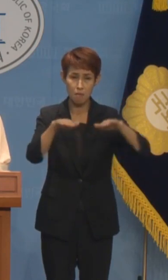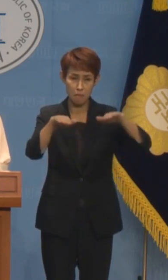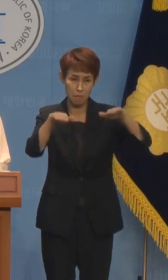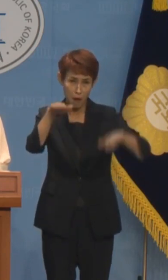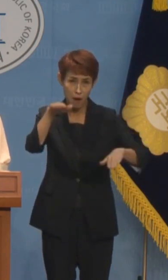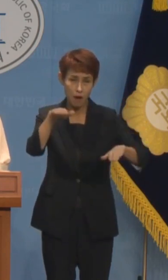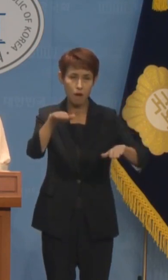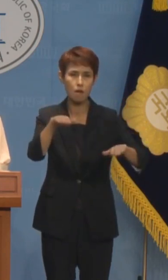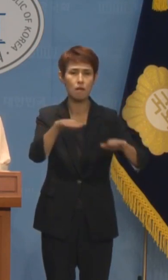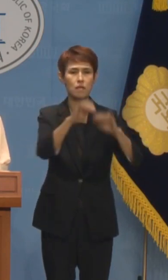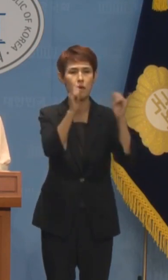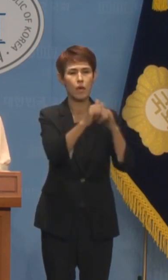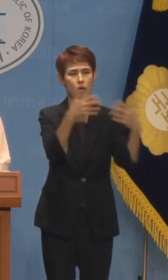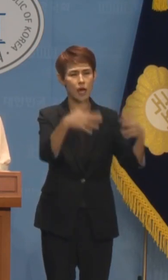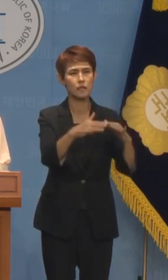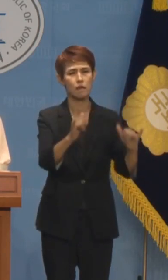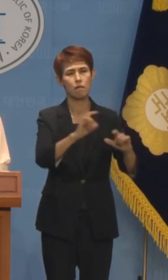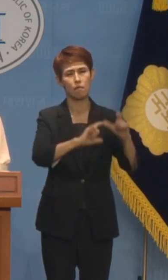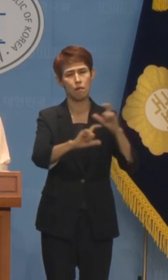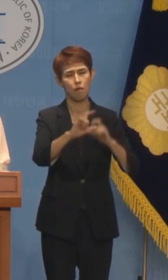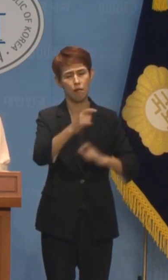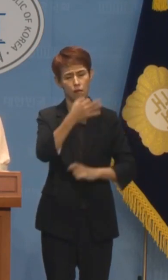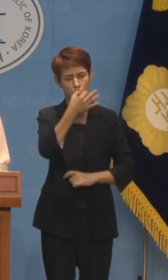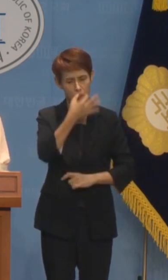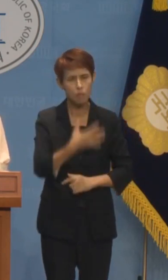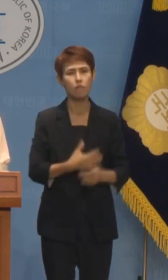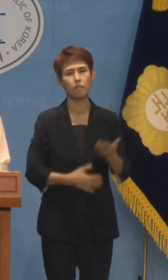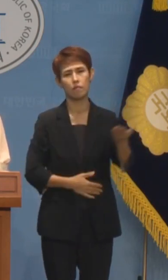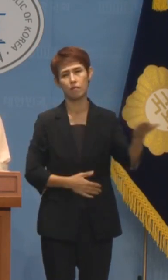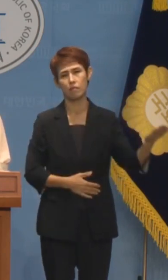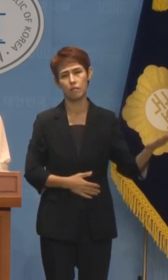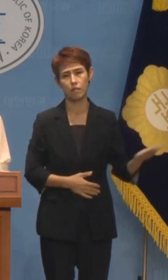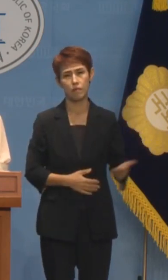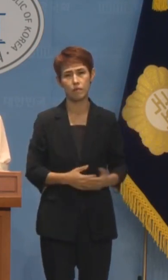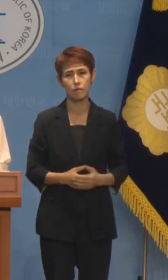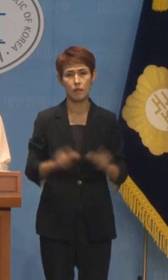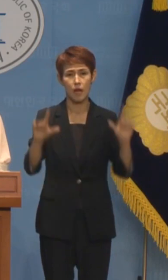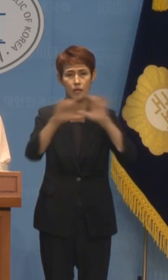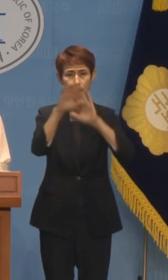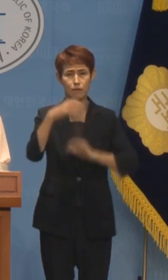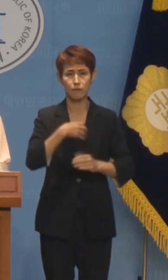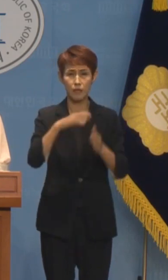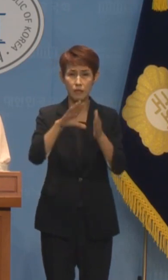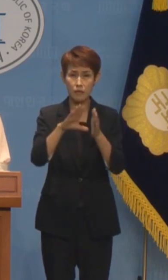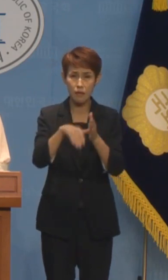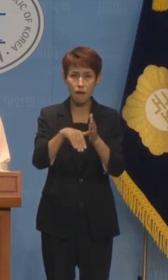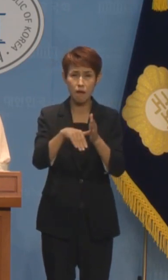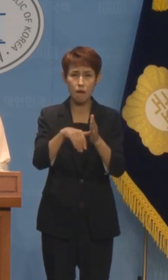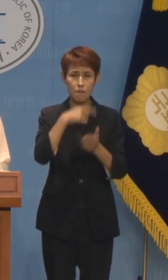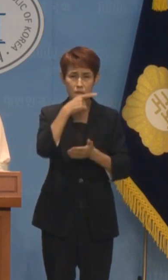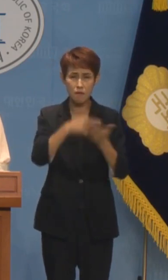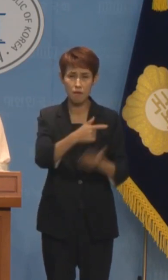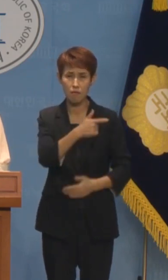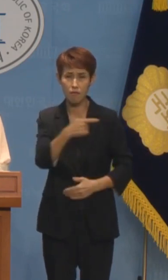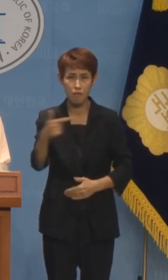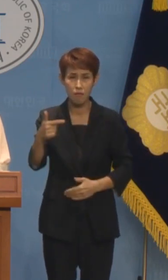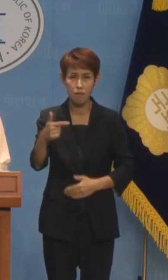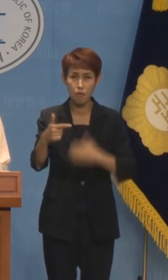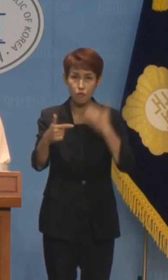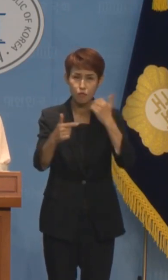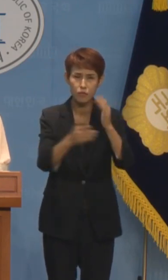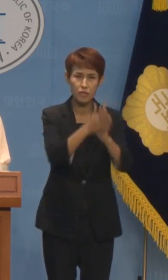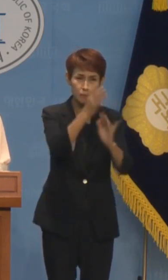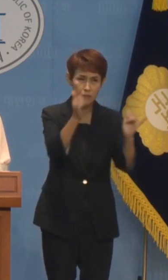약자에게 더욱 가혹하게 다가옵니다 기후재난의 직격탄을 온몸으로 맞은 시민들은